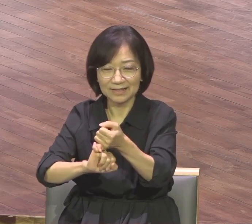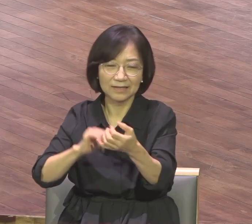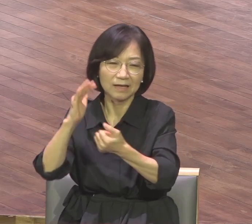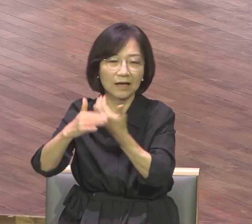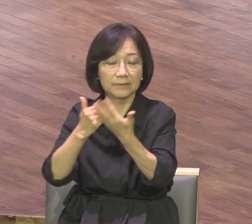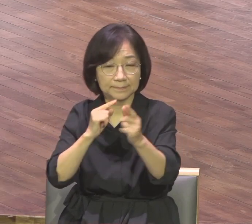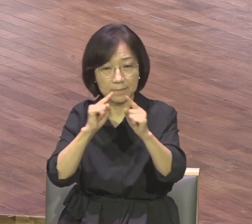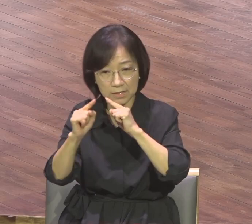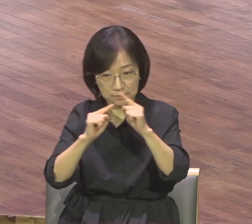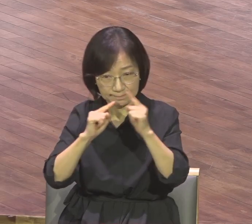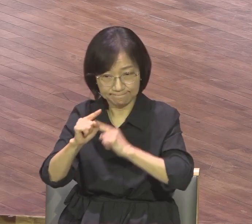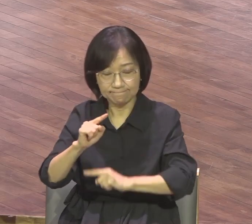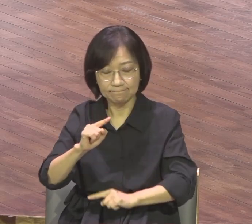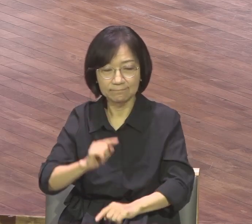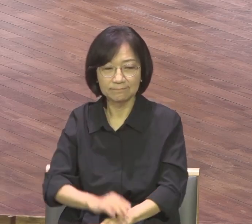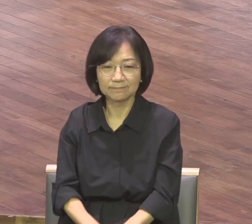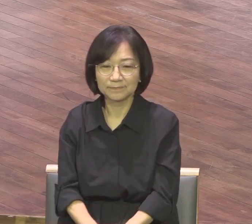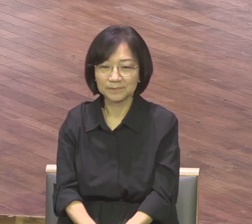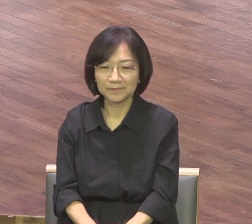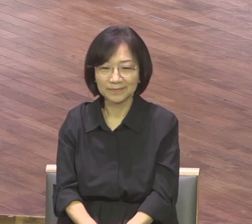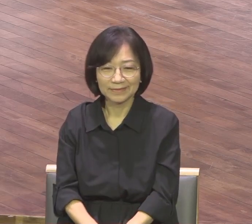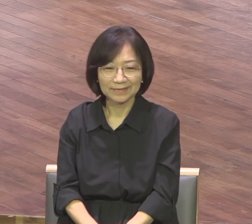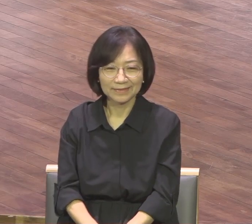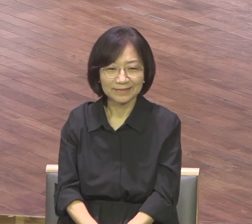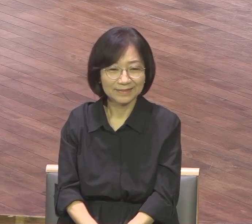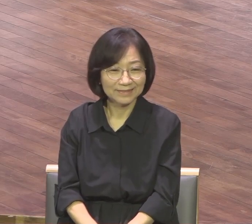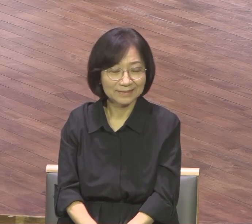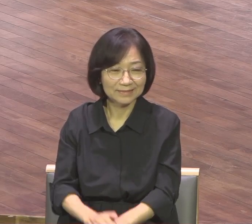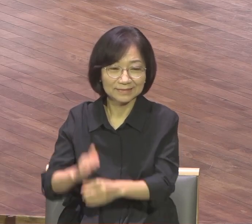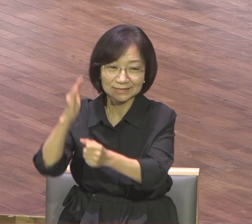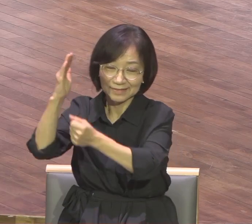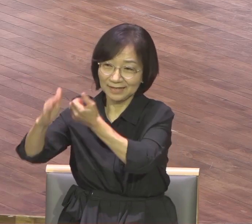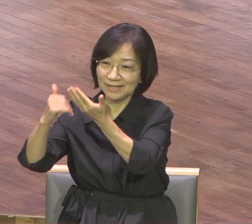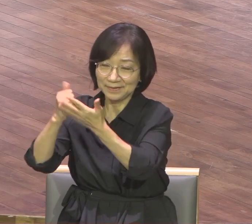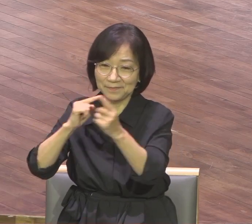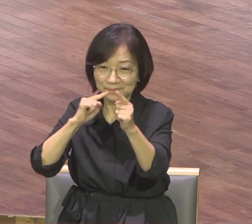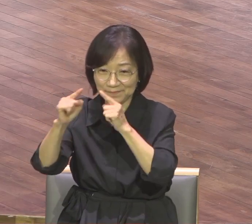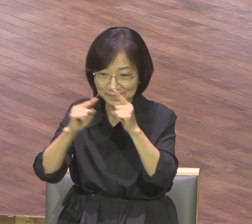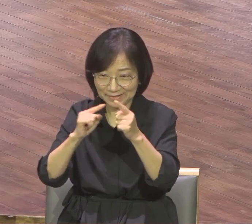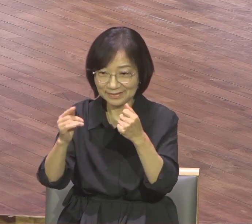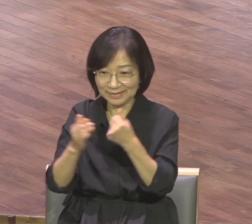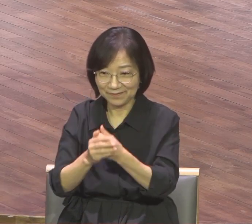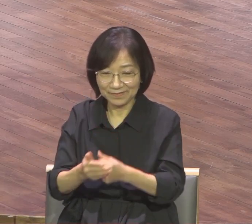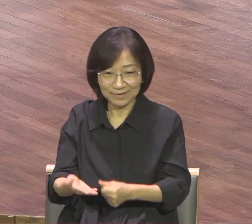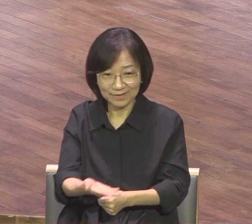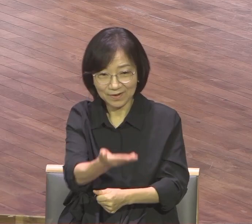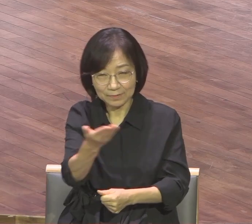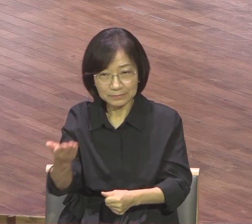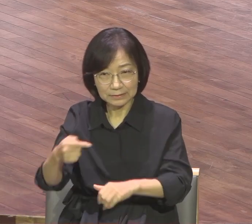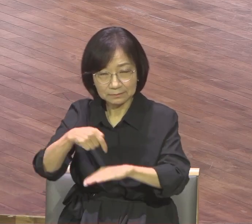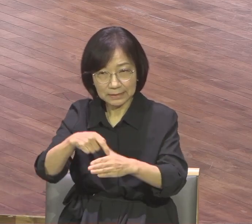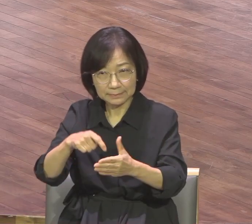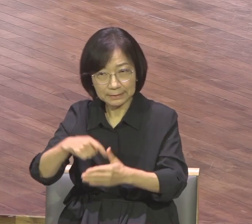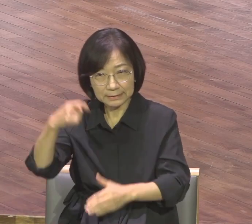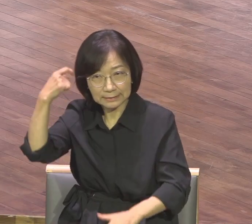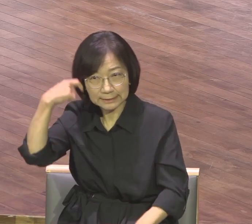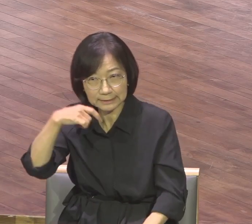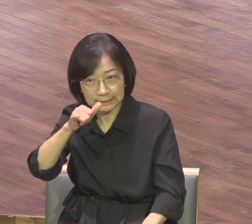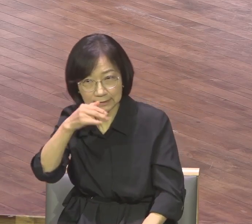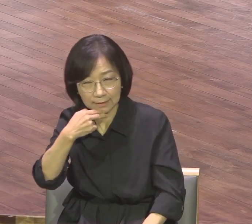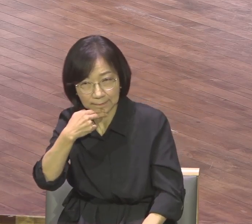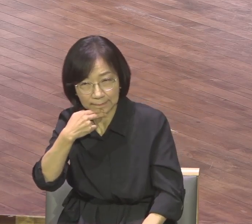말씀이니라. 하나님 말씀이기 때문에 여러분이 마음에 부딪혀도 안 부딪히든 믿든 안